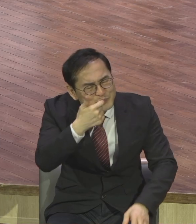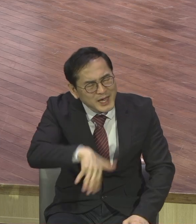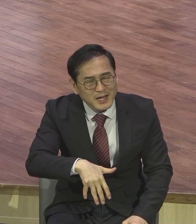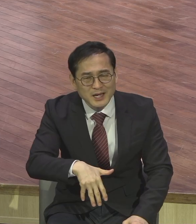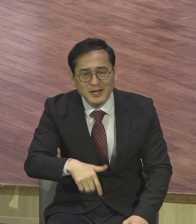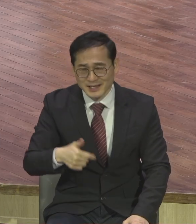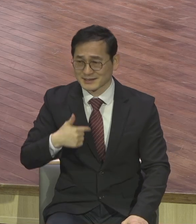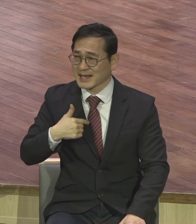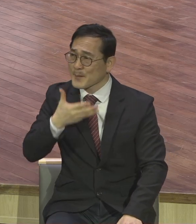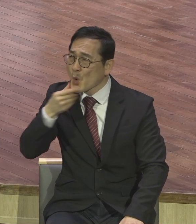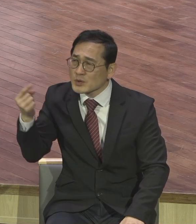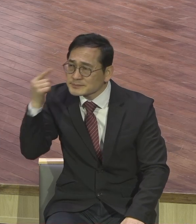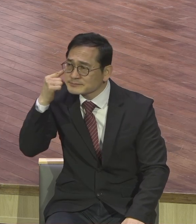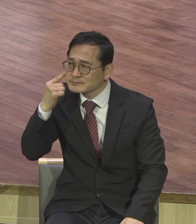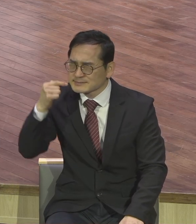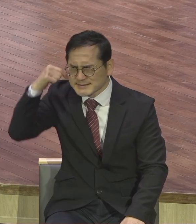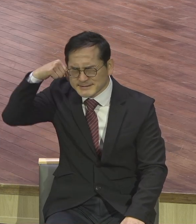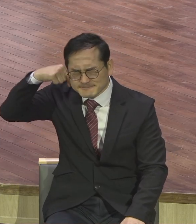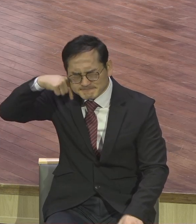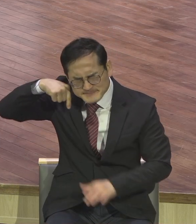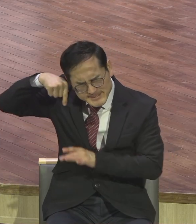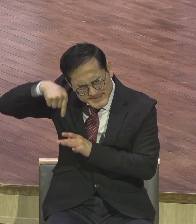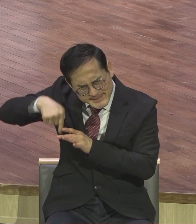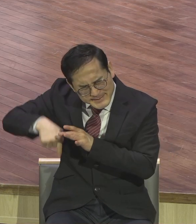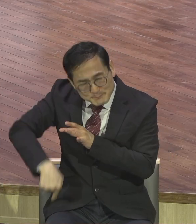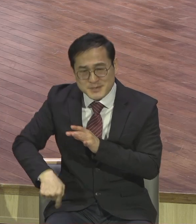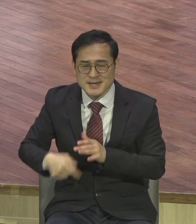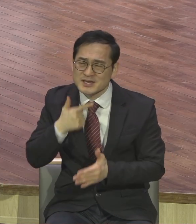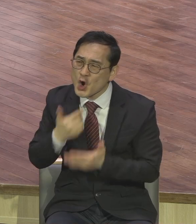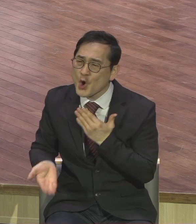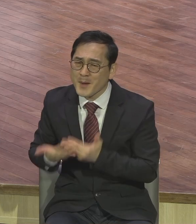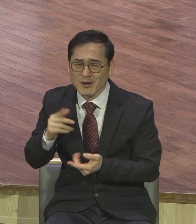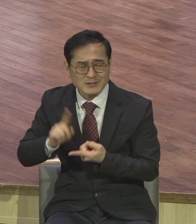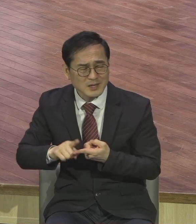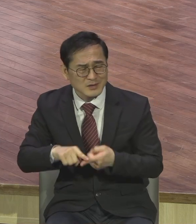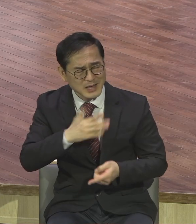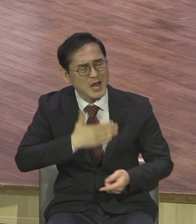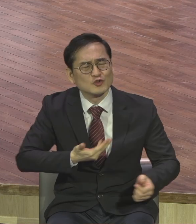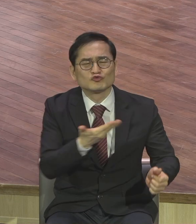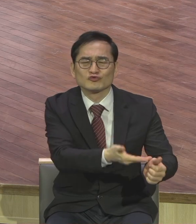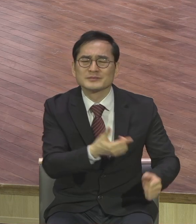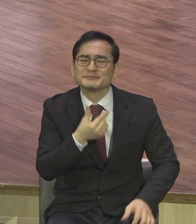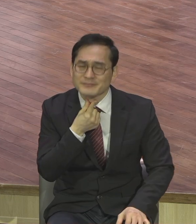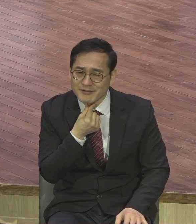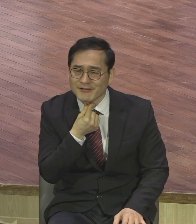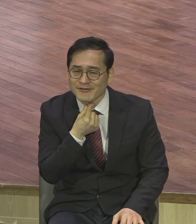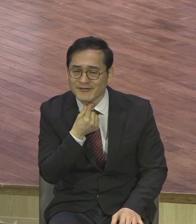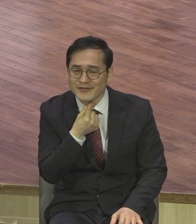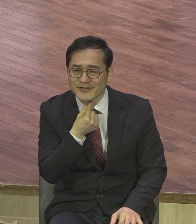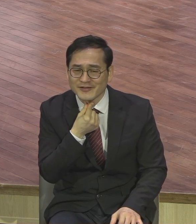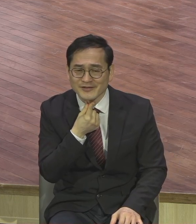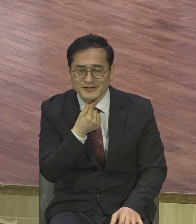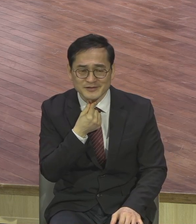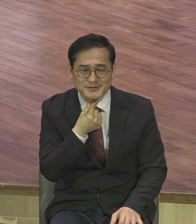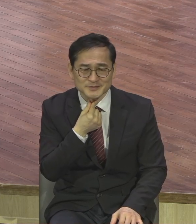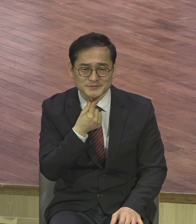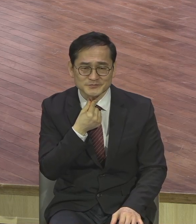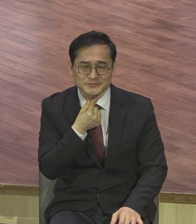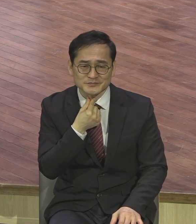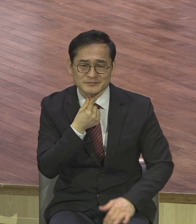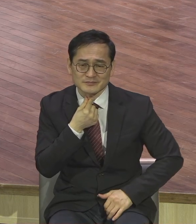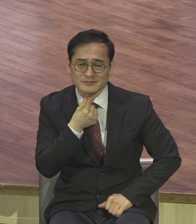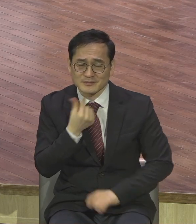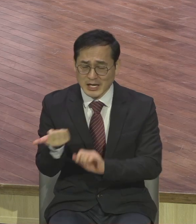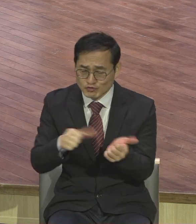이 복음의 맛을 내가 정말 좀 말하고 싶다. 그 말이에요. 그래서 생명 걸었다는 겁니다.